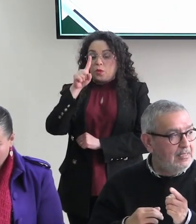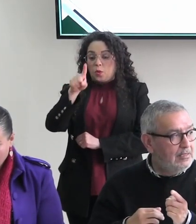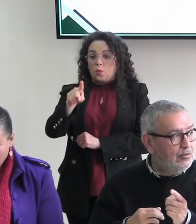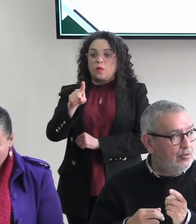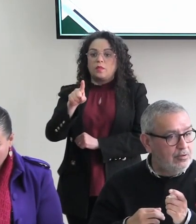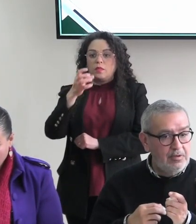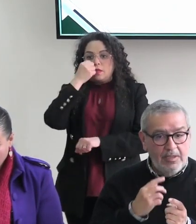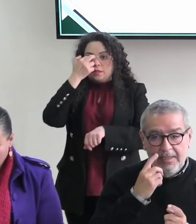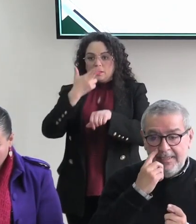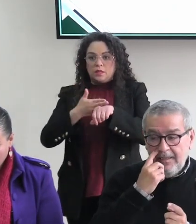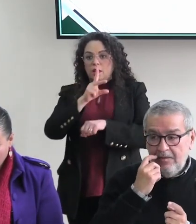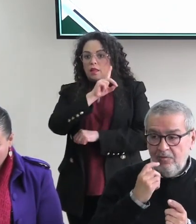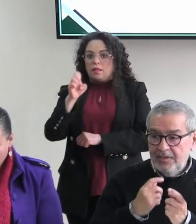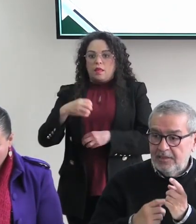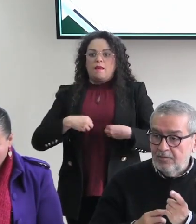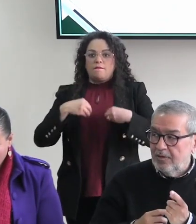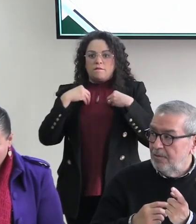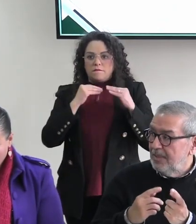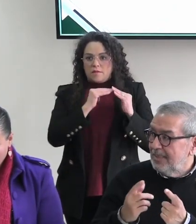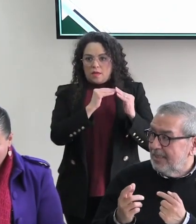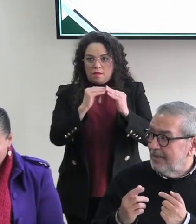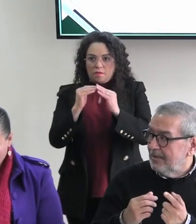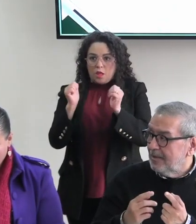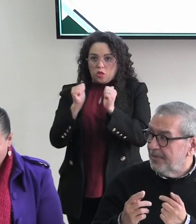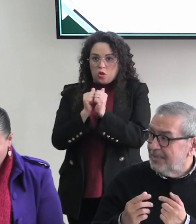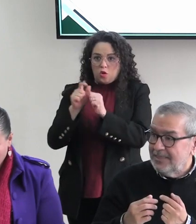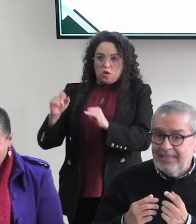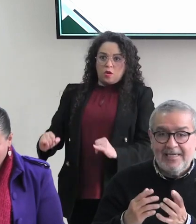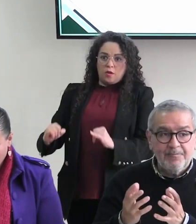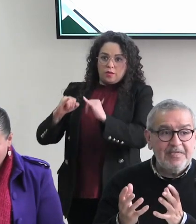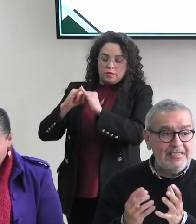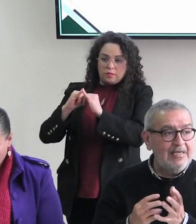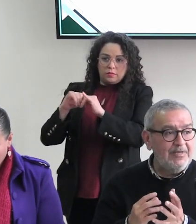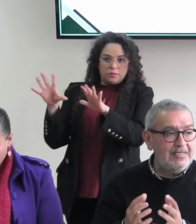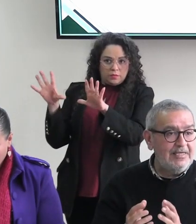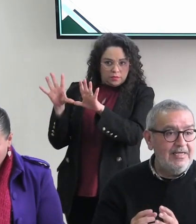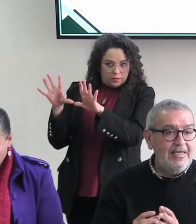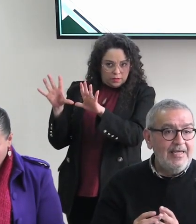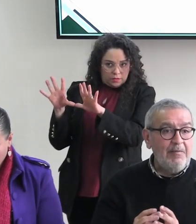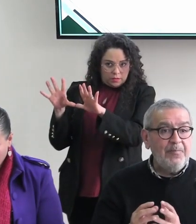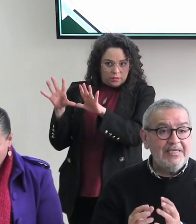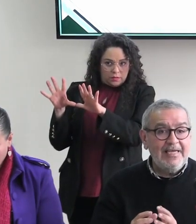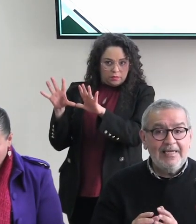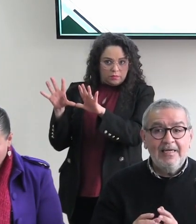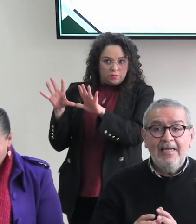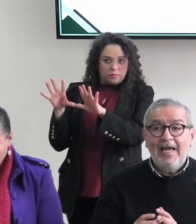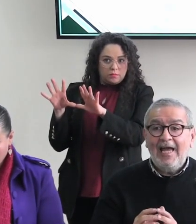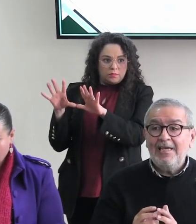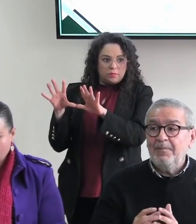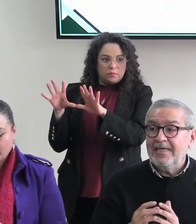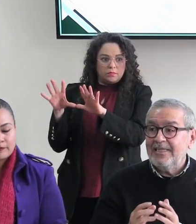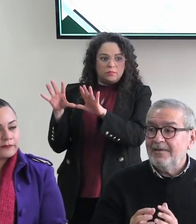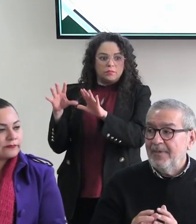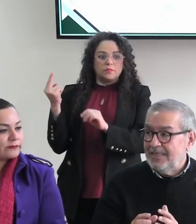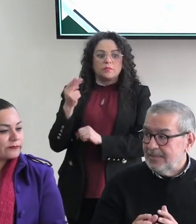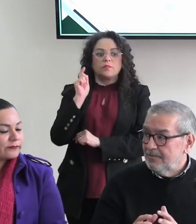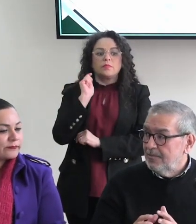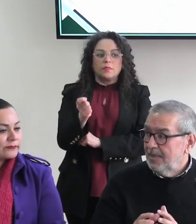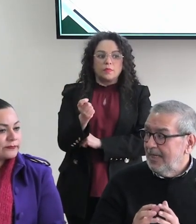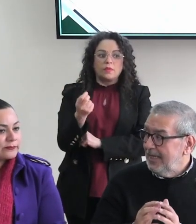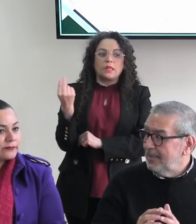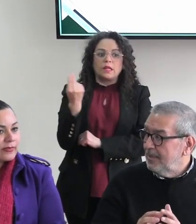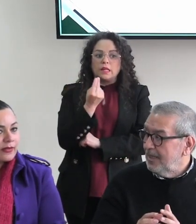Vivienda con un instituto de vivienda que persiste, es precisamente empezar a invertir